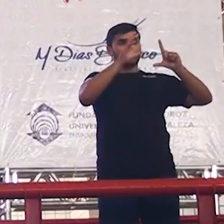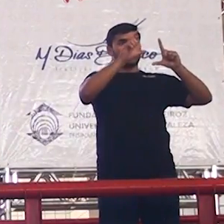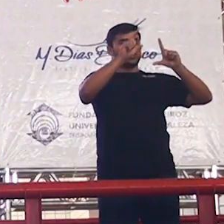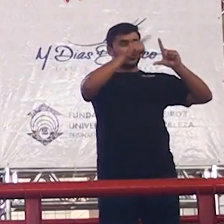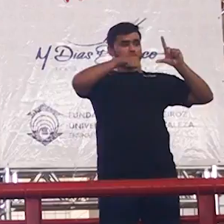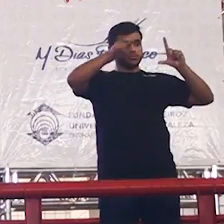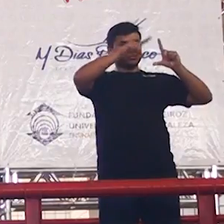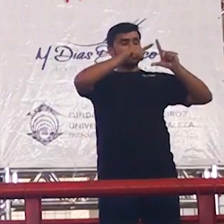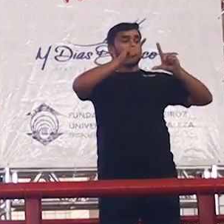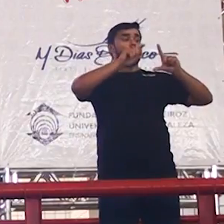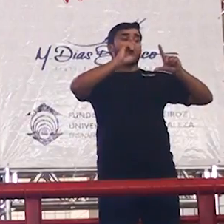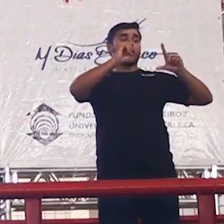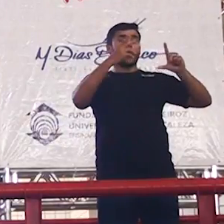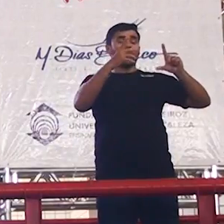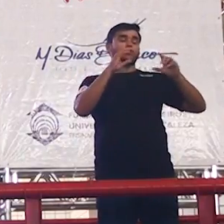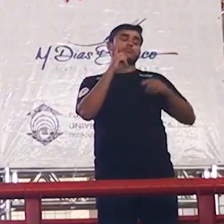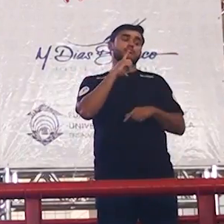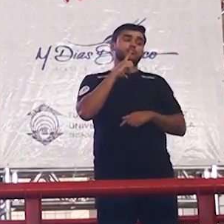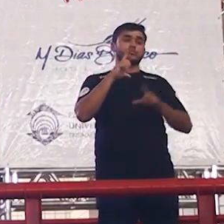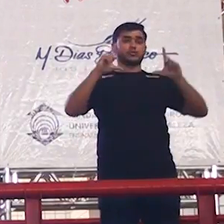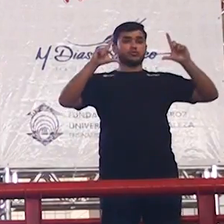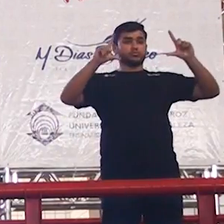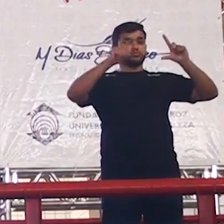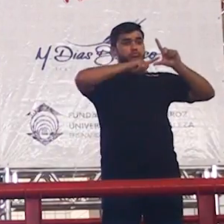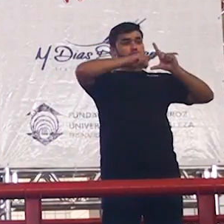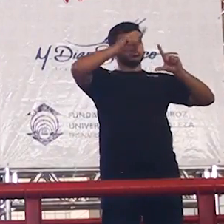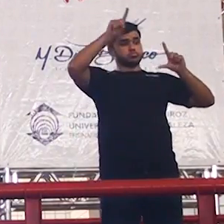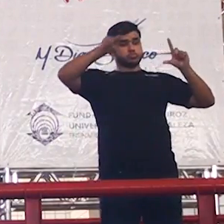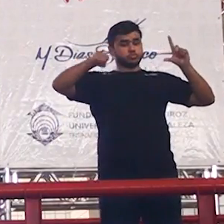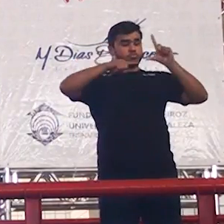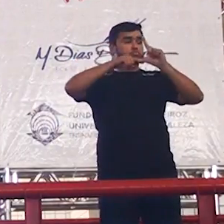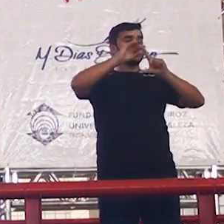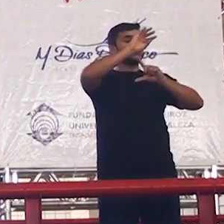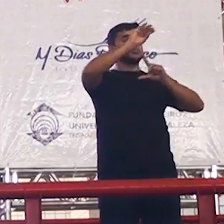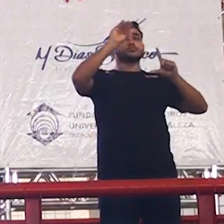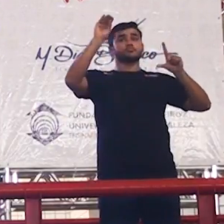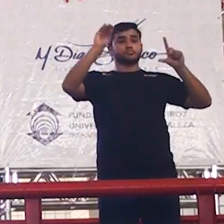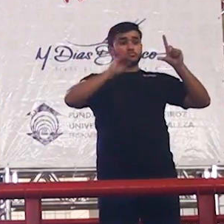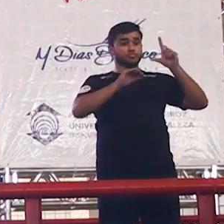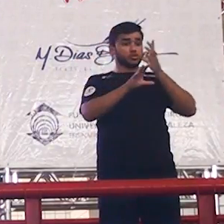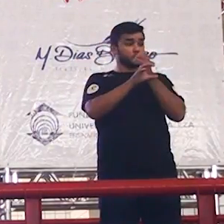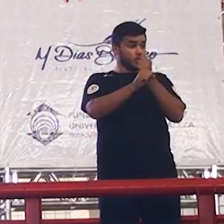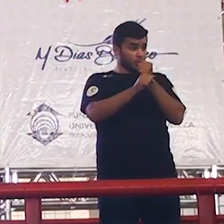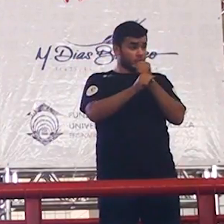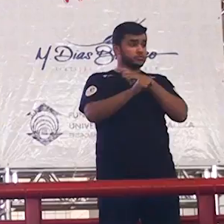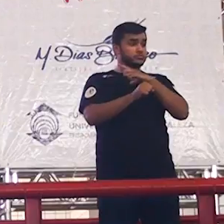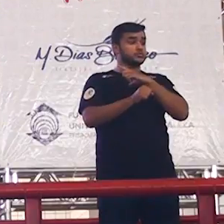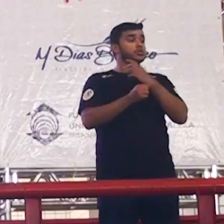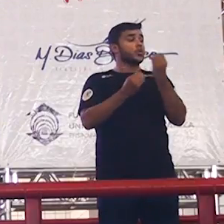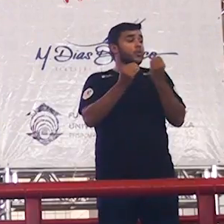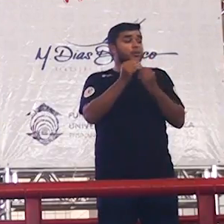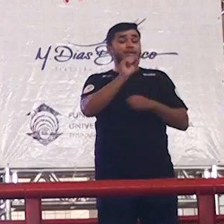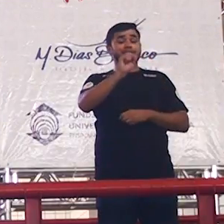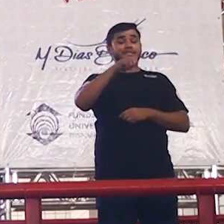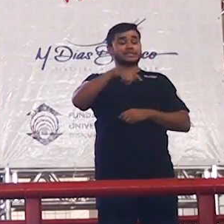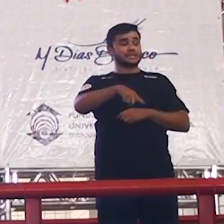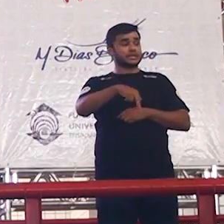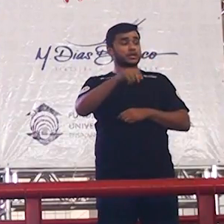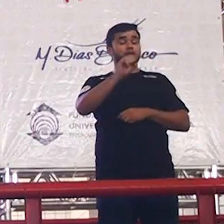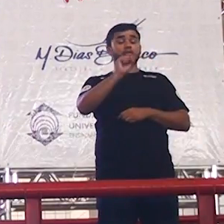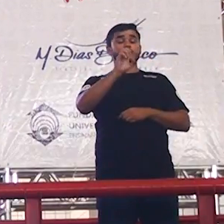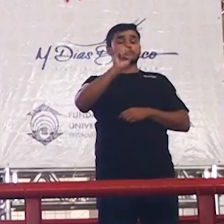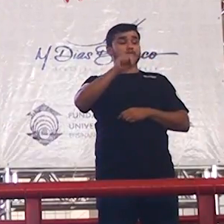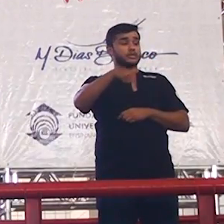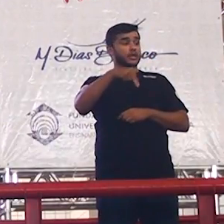eles? Multiplica os lados, multiplica também pelo seno do ângulo entre eles e